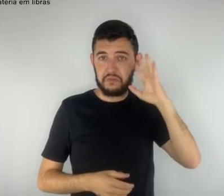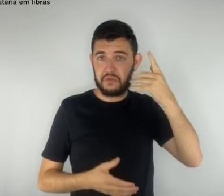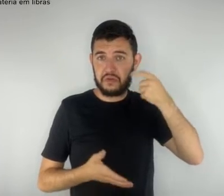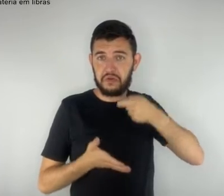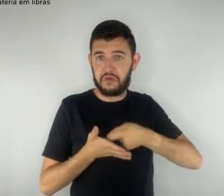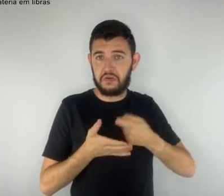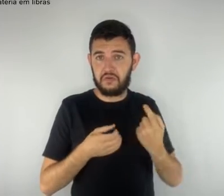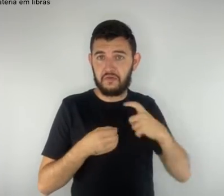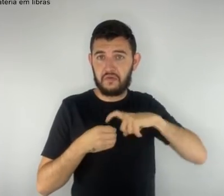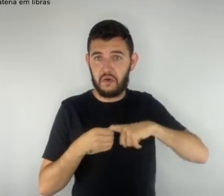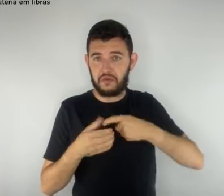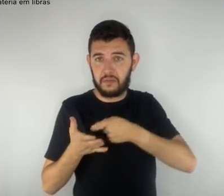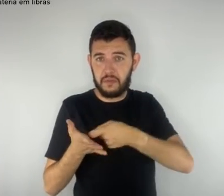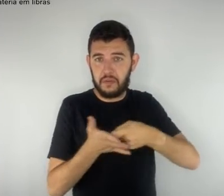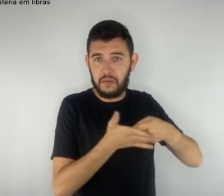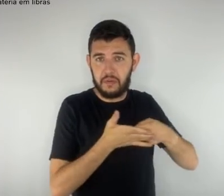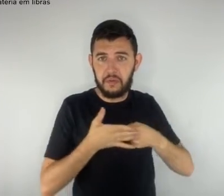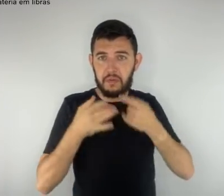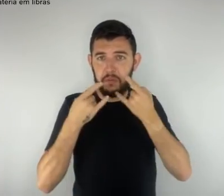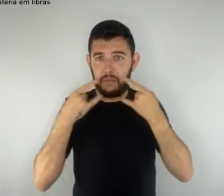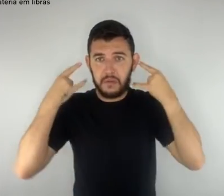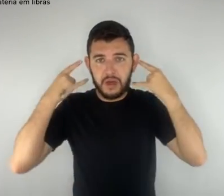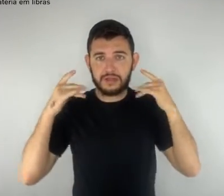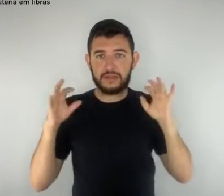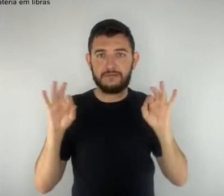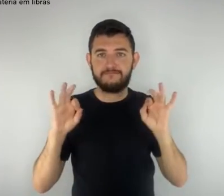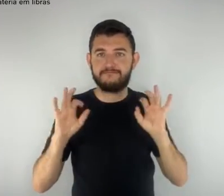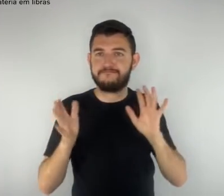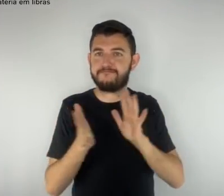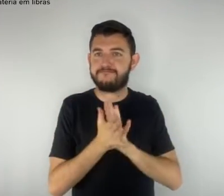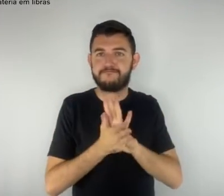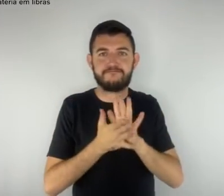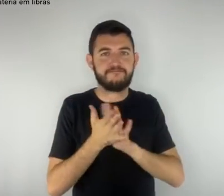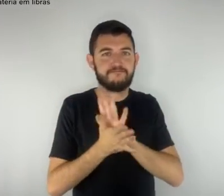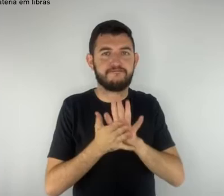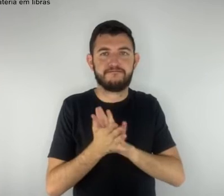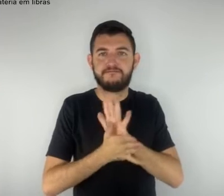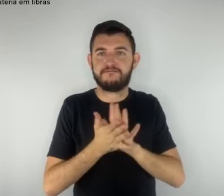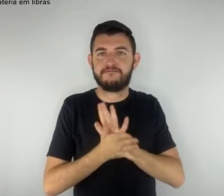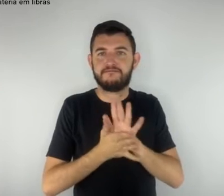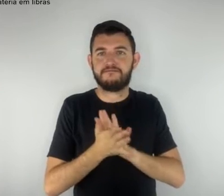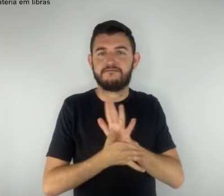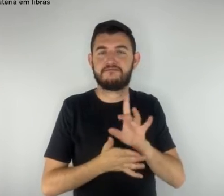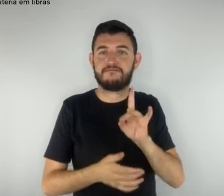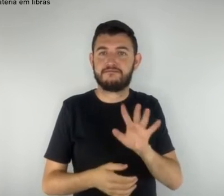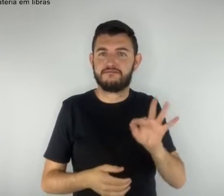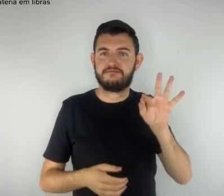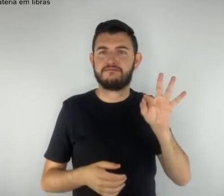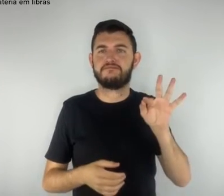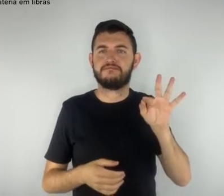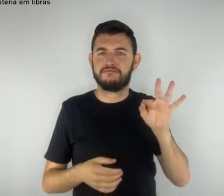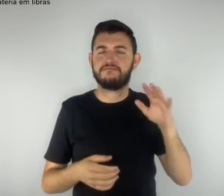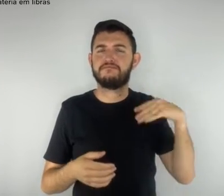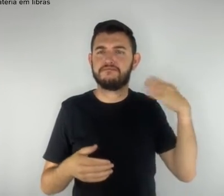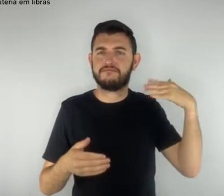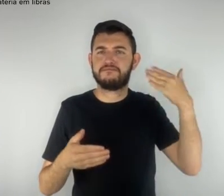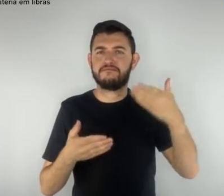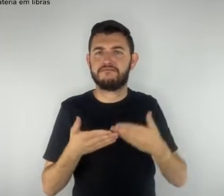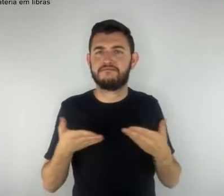de máscaras. Nos últimos dias, o Distrito Federal vem enfrentando uma onda crescente de